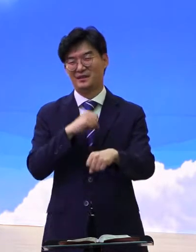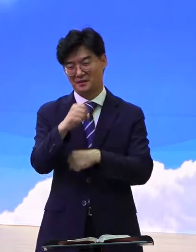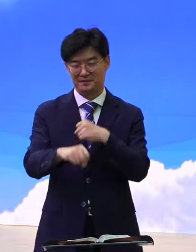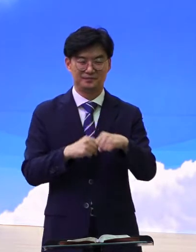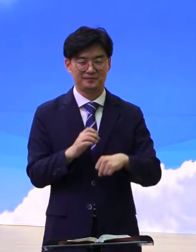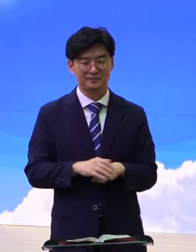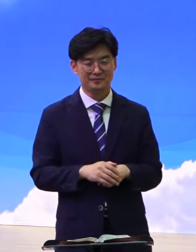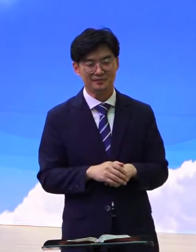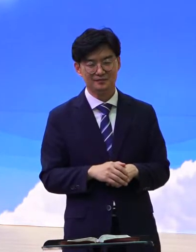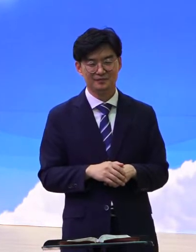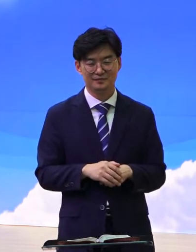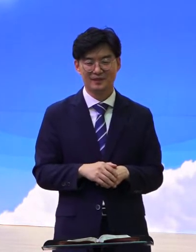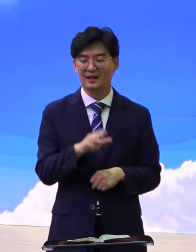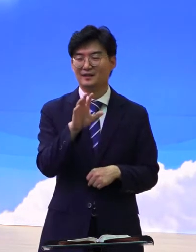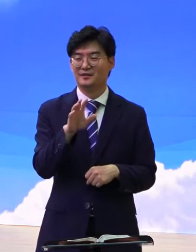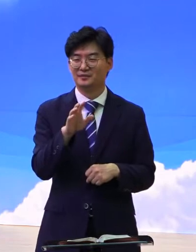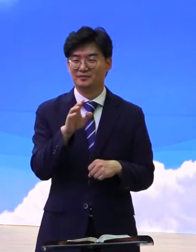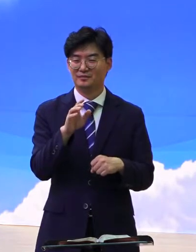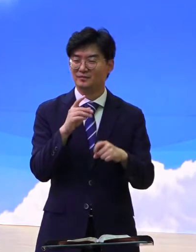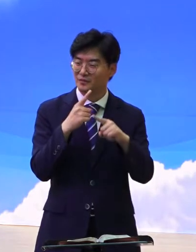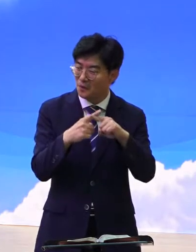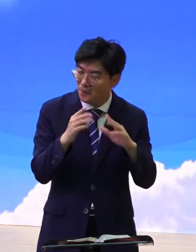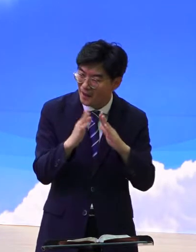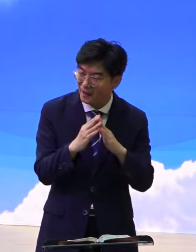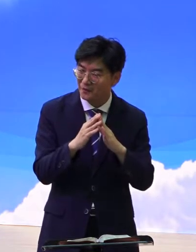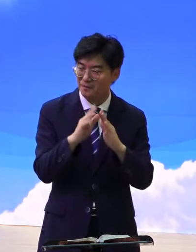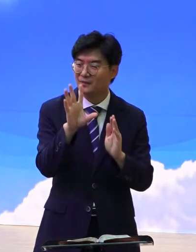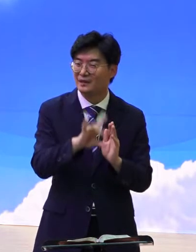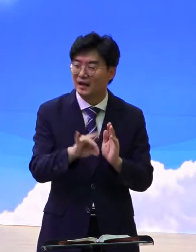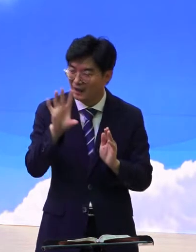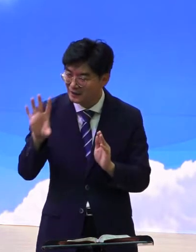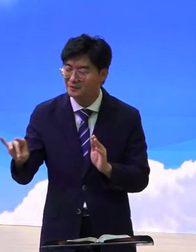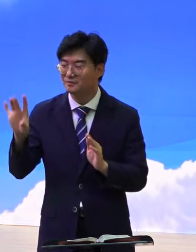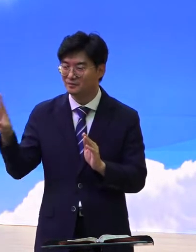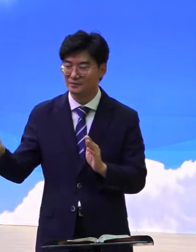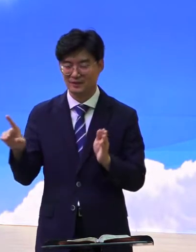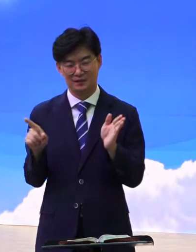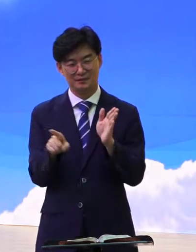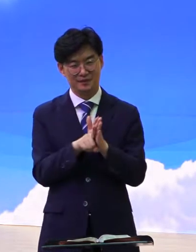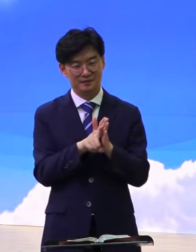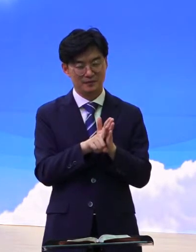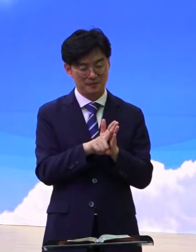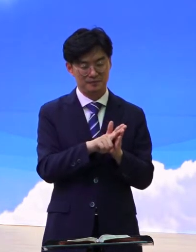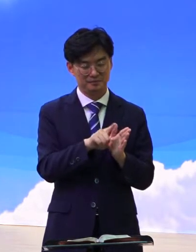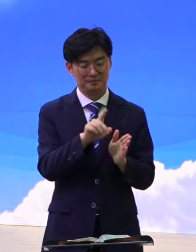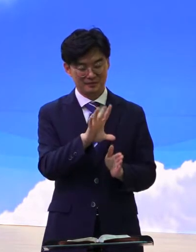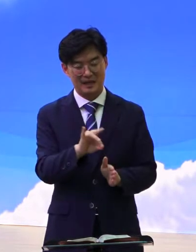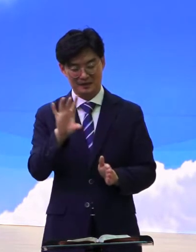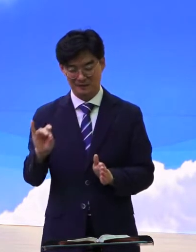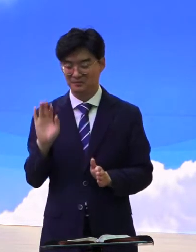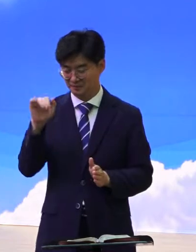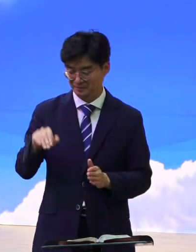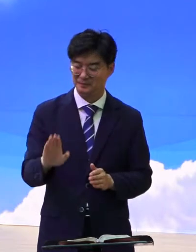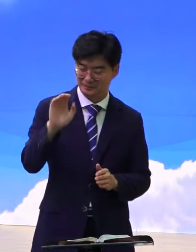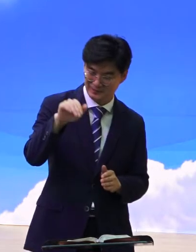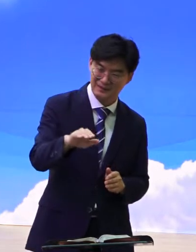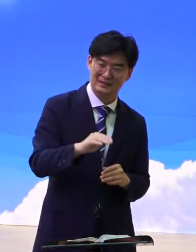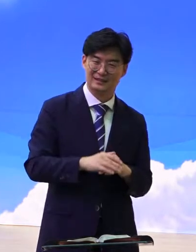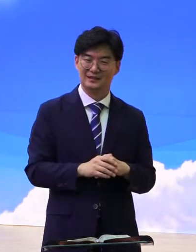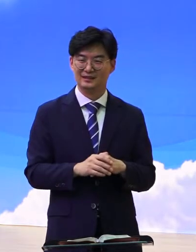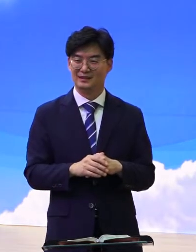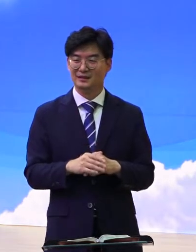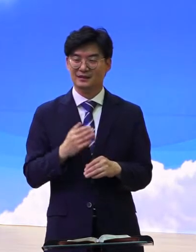정도로만 그렇게 신앙생활하면서 안심하고 있죠. 내 힘을 다해서 내 인생을